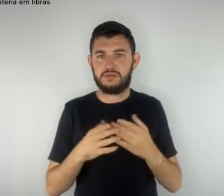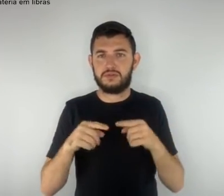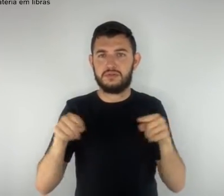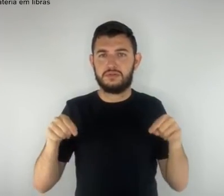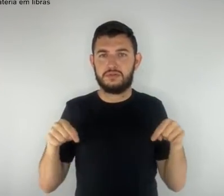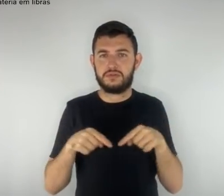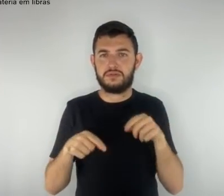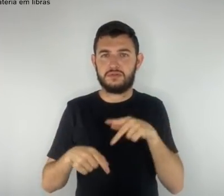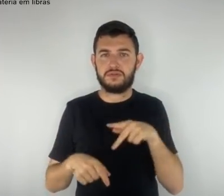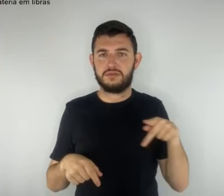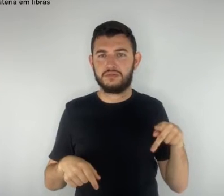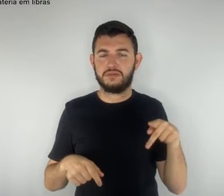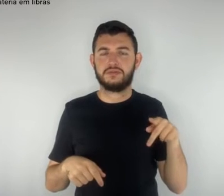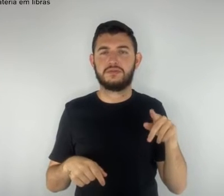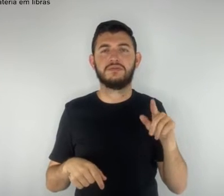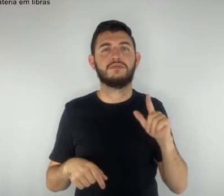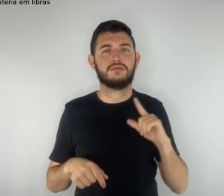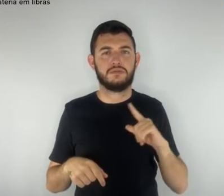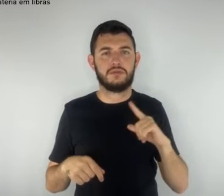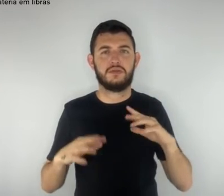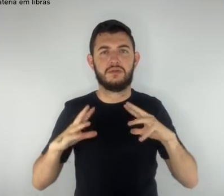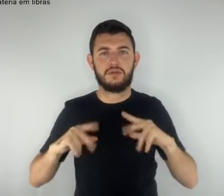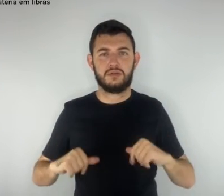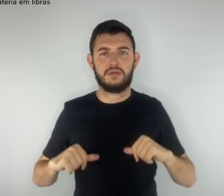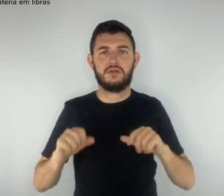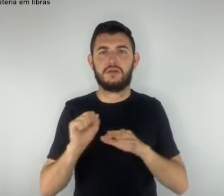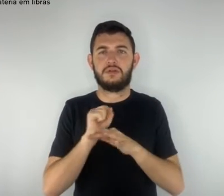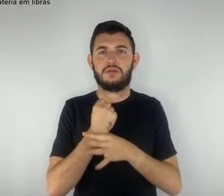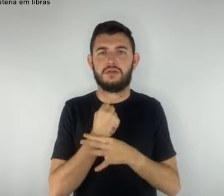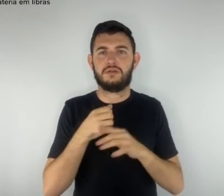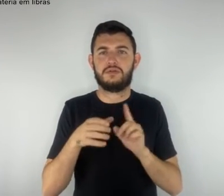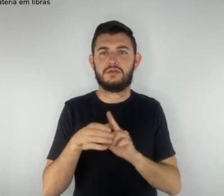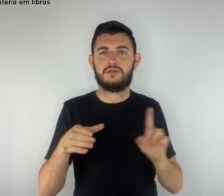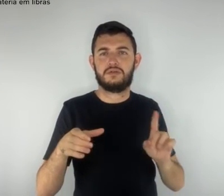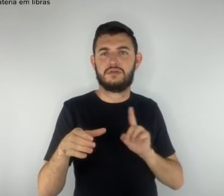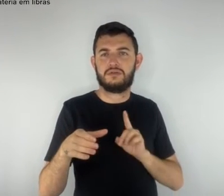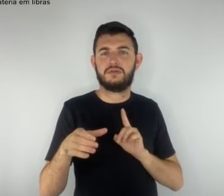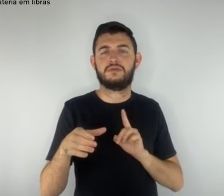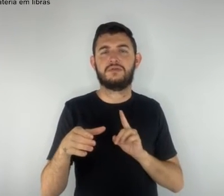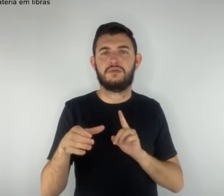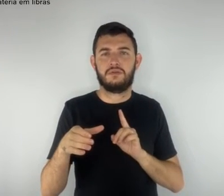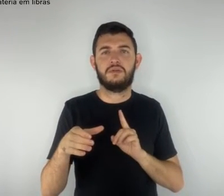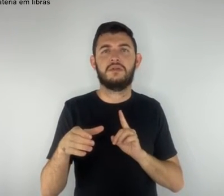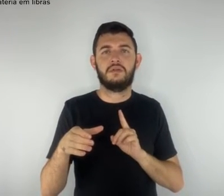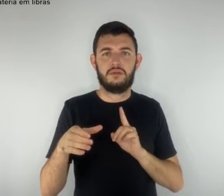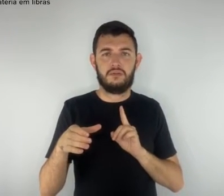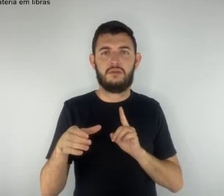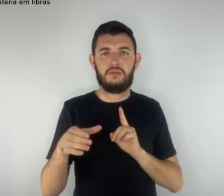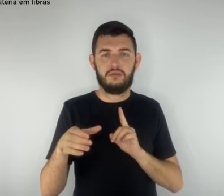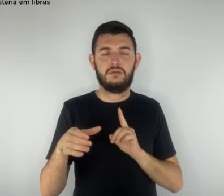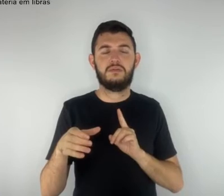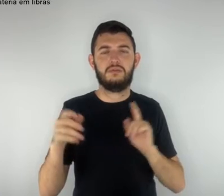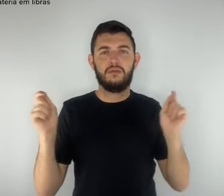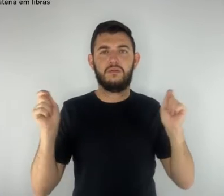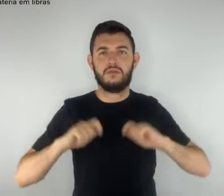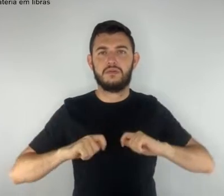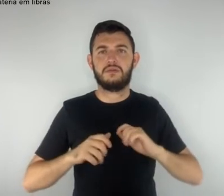exemplo, além de buscar garantir o distanciamento social tanto quanto for possível. Da